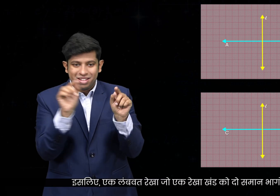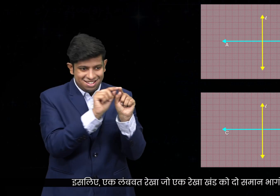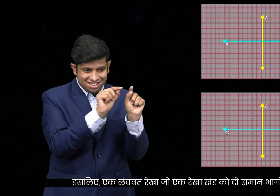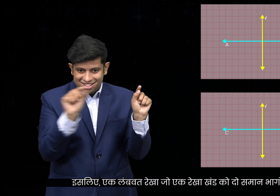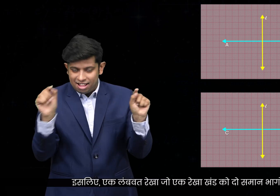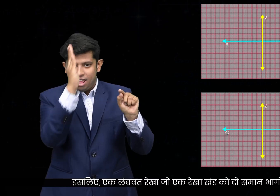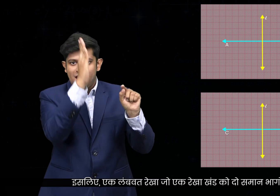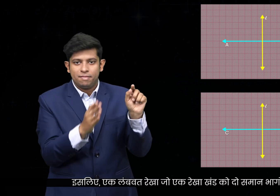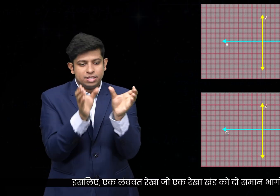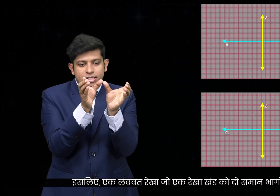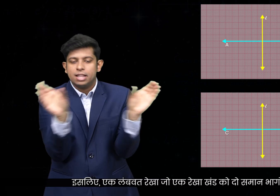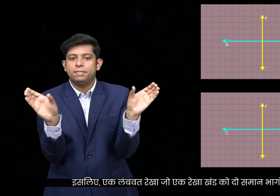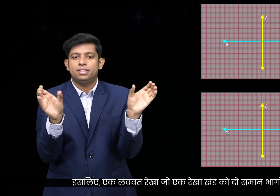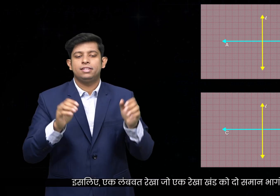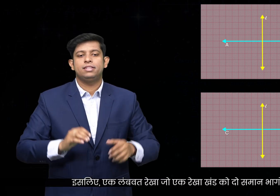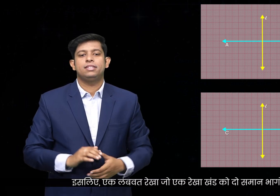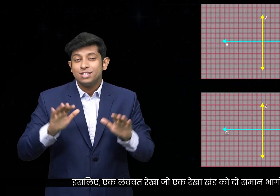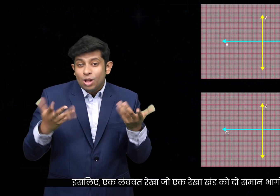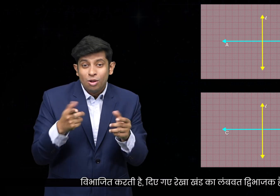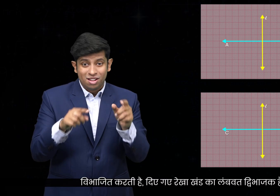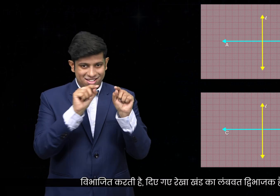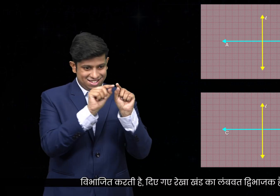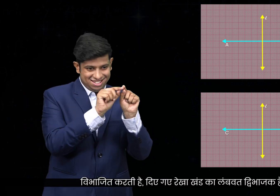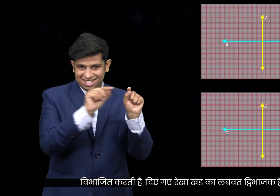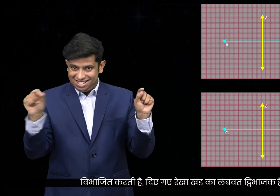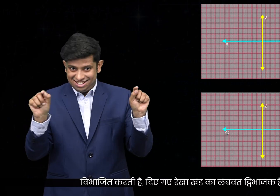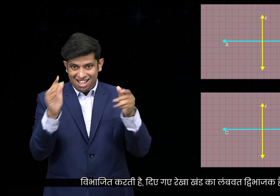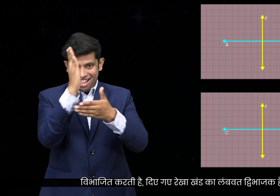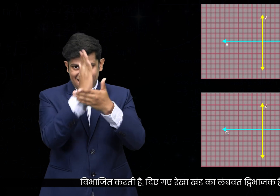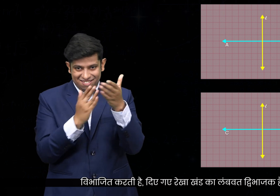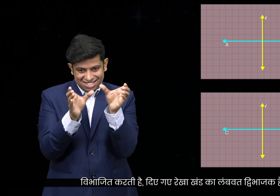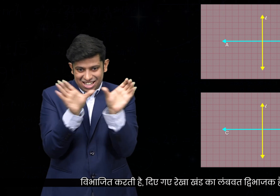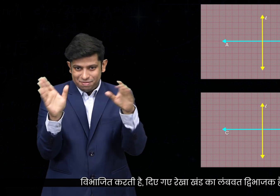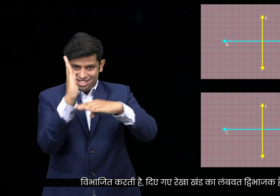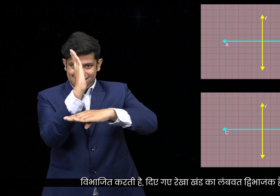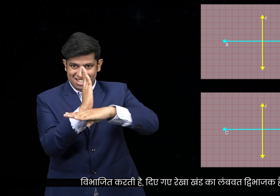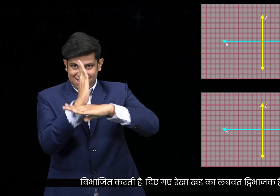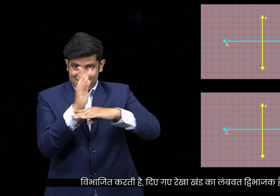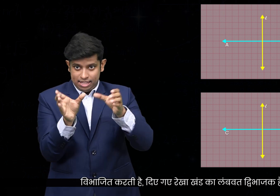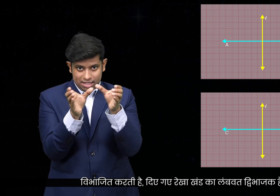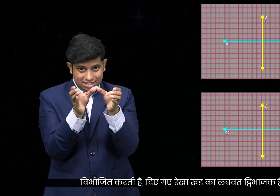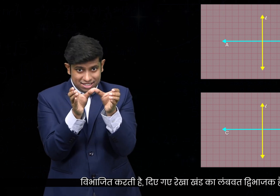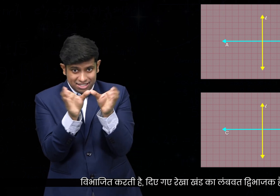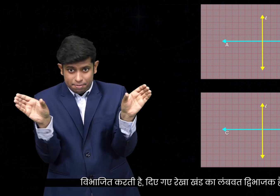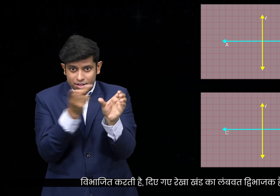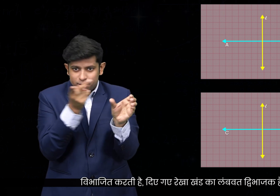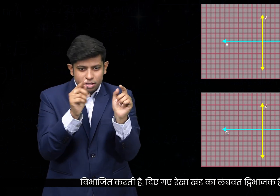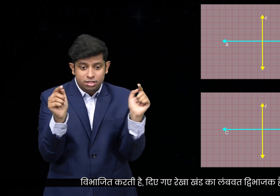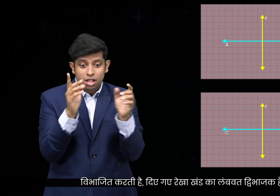को 2 समान भागों में विभाजित करती है, दिए गए रेखाखंड का